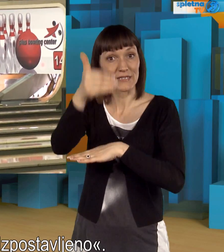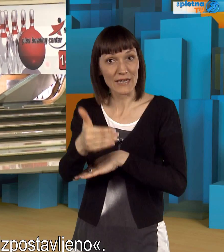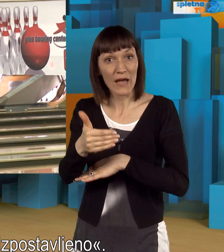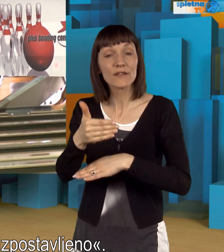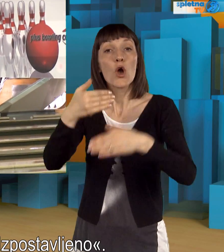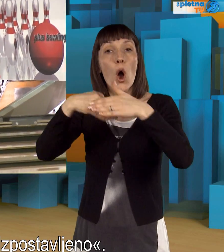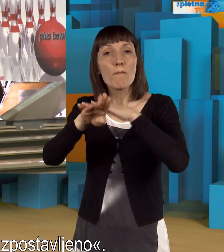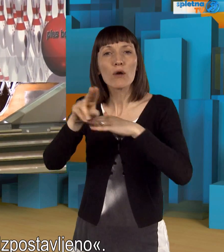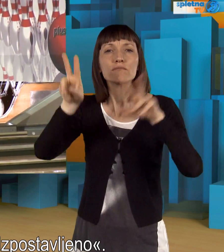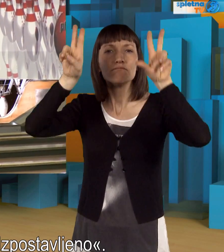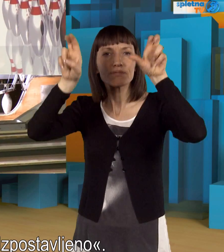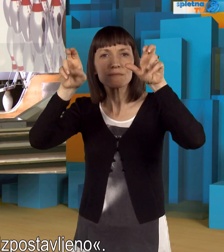Izpostavljeno.